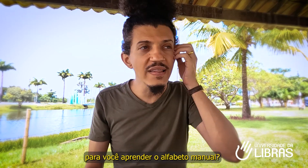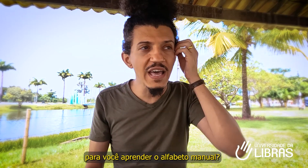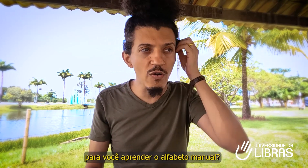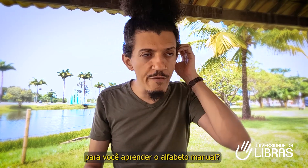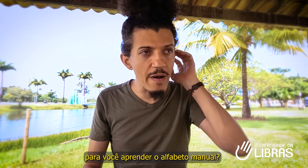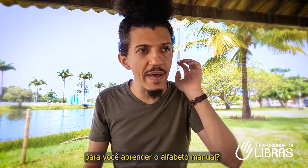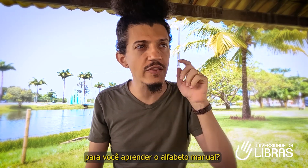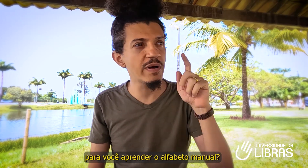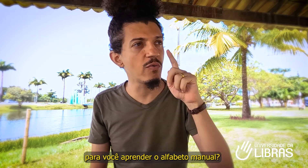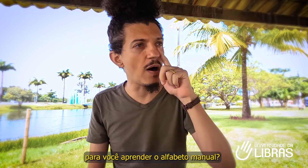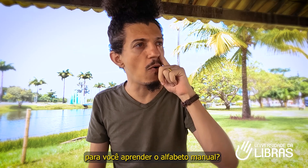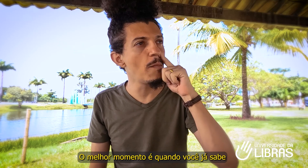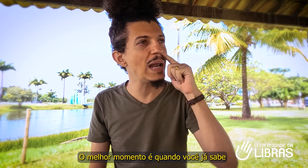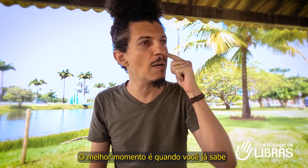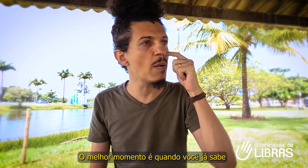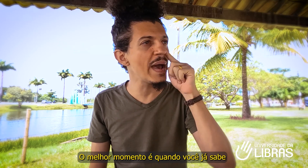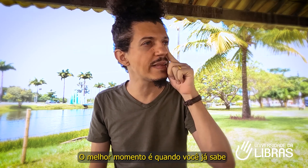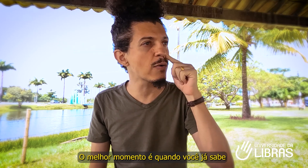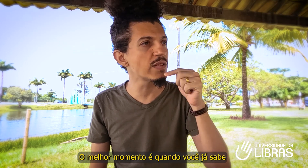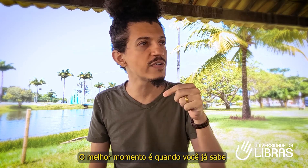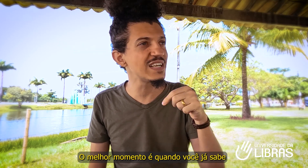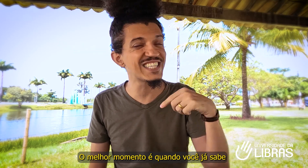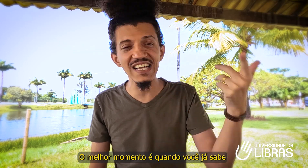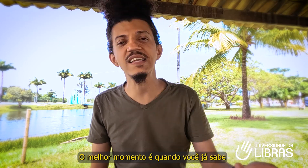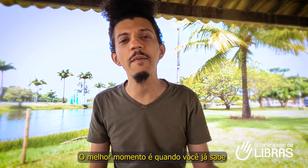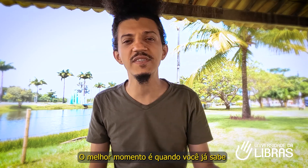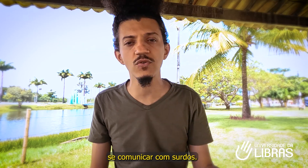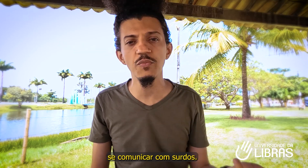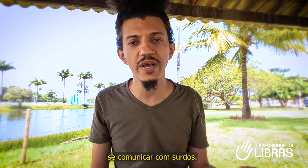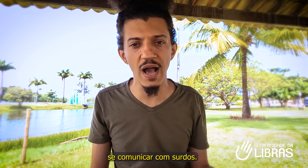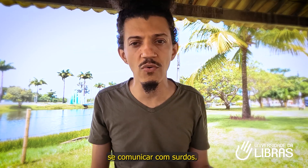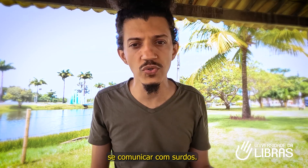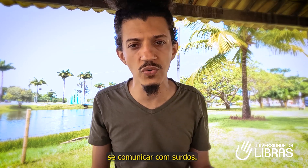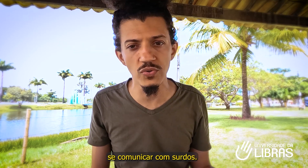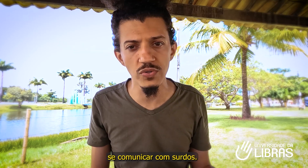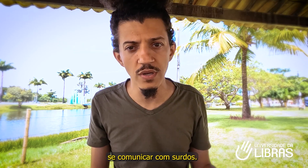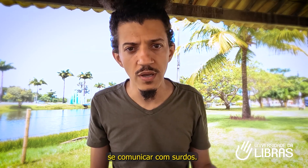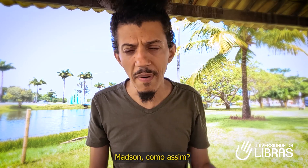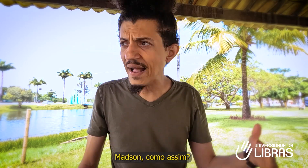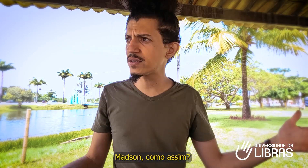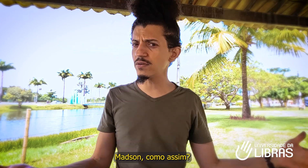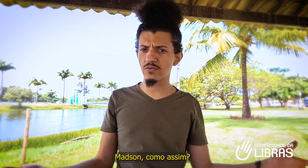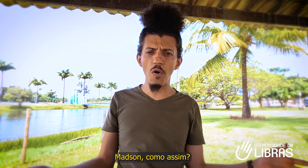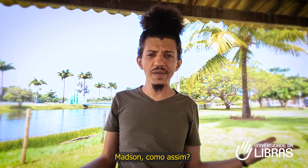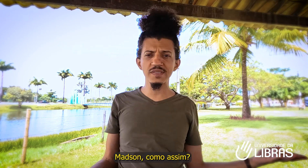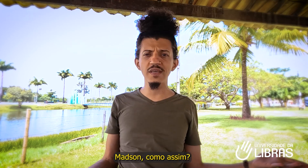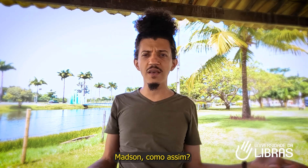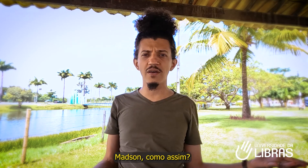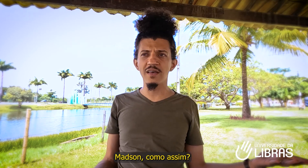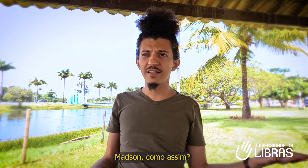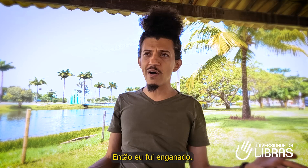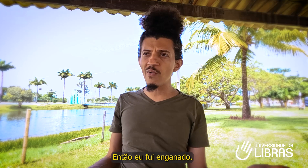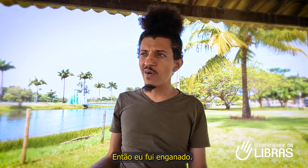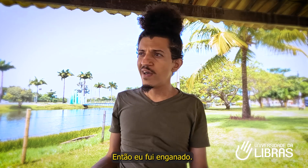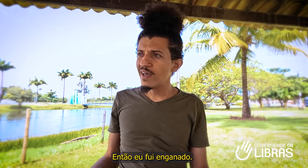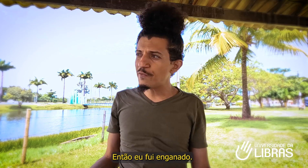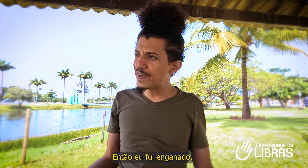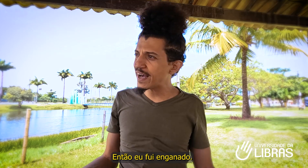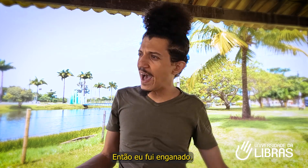aprender o alfabeto manual? O melhor momento é quando você já sabe se comunicar com surdos. Madison, como assim? Então, eu fui